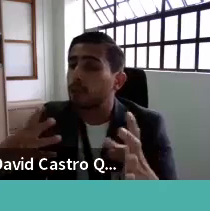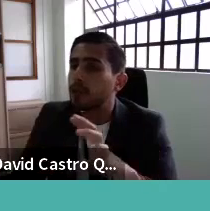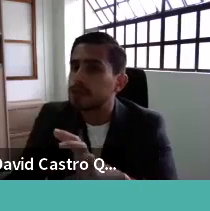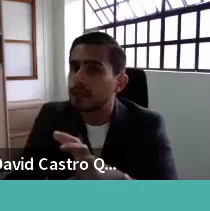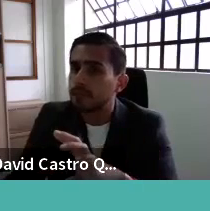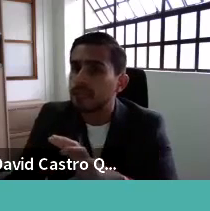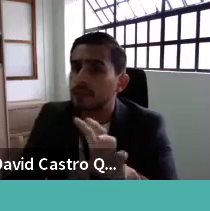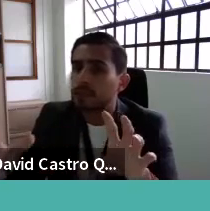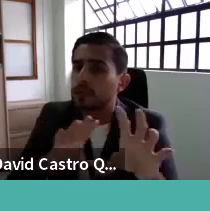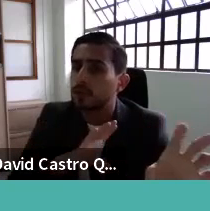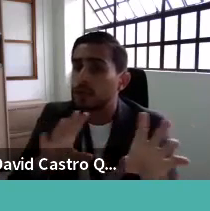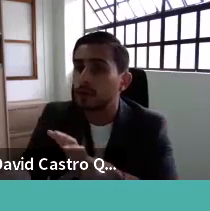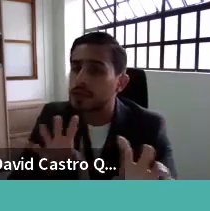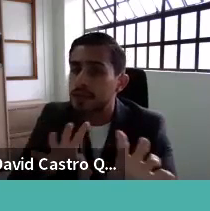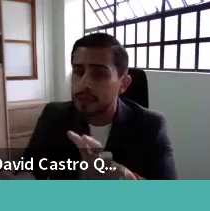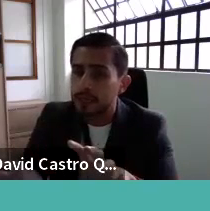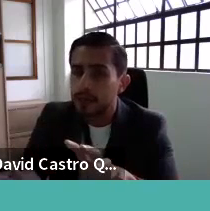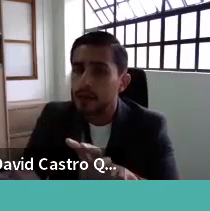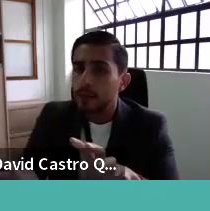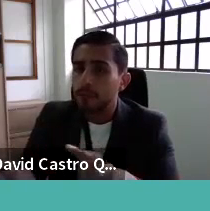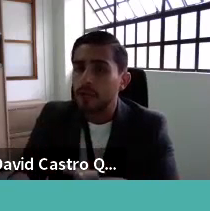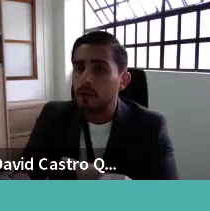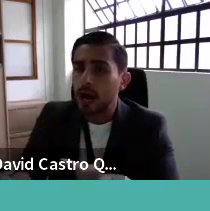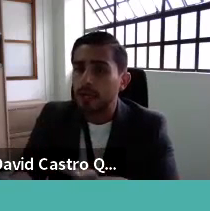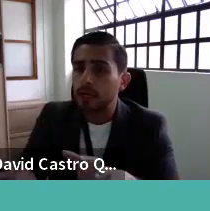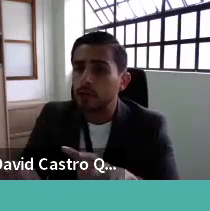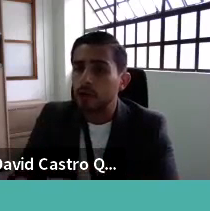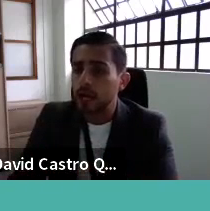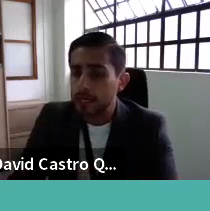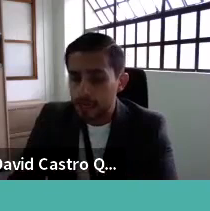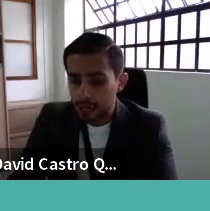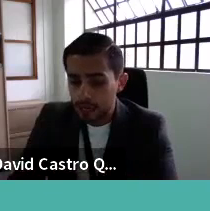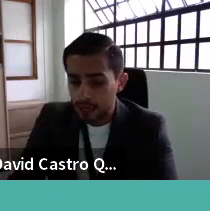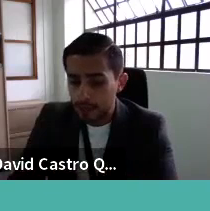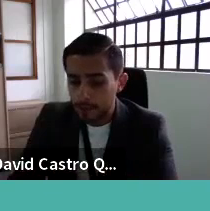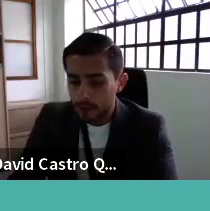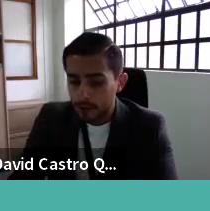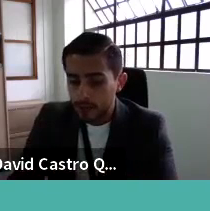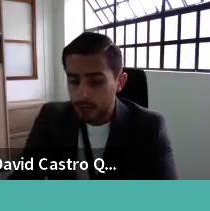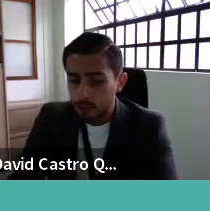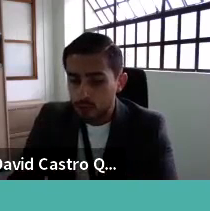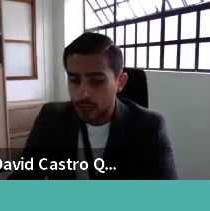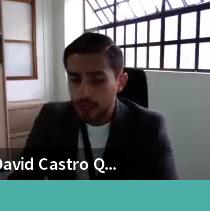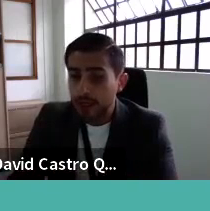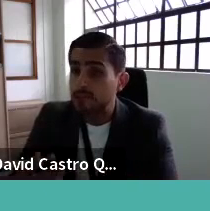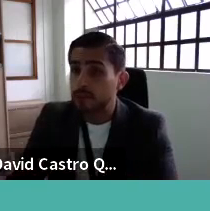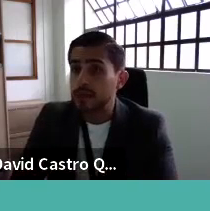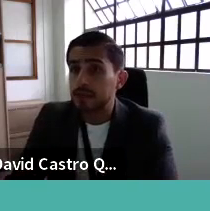o pueden no estar tan bien, dependiendo de dónde se miren, pero aquí no hay, digamos, respuestas